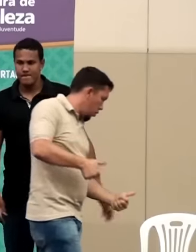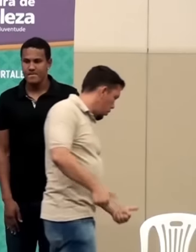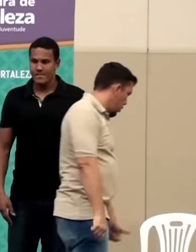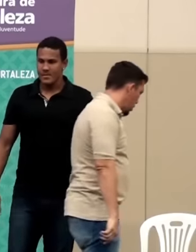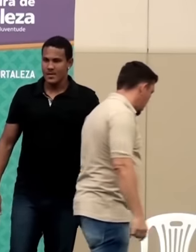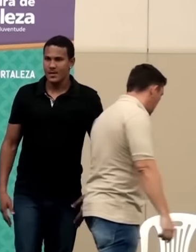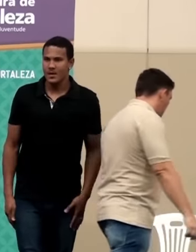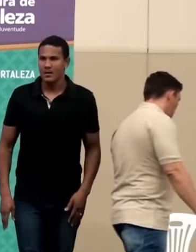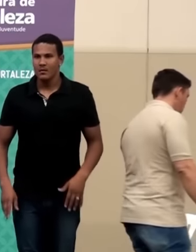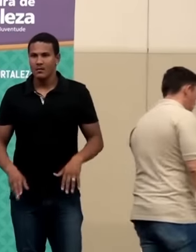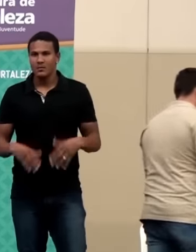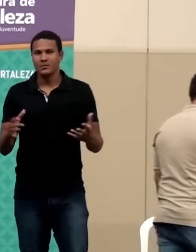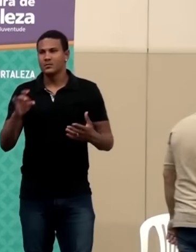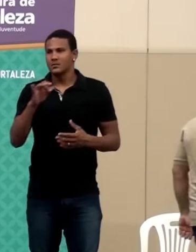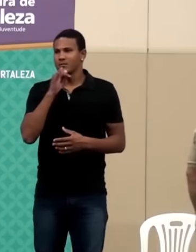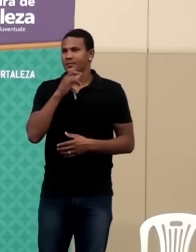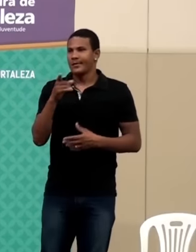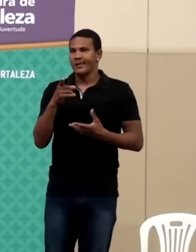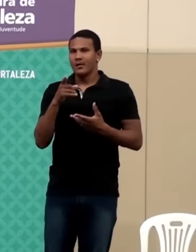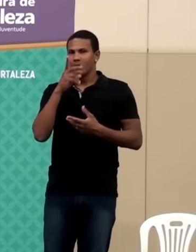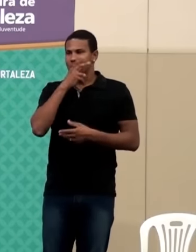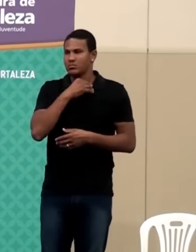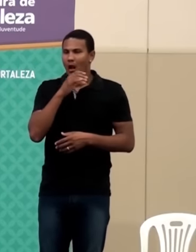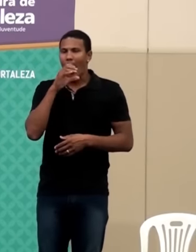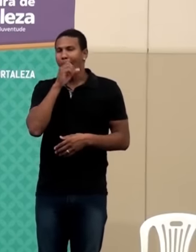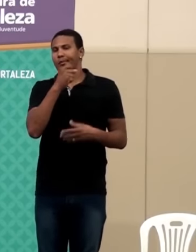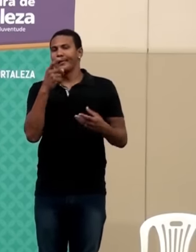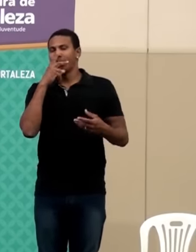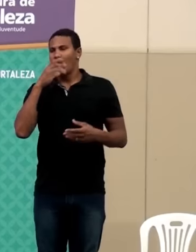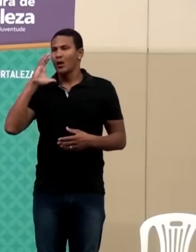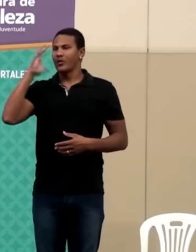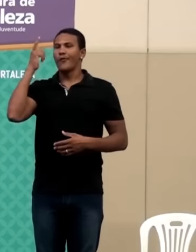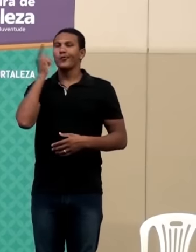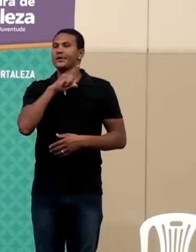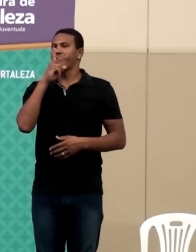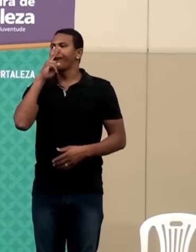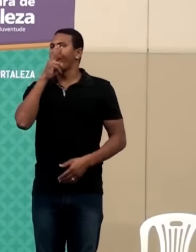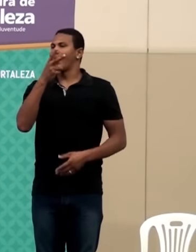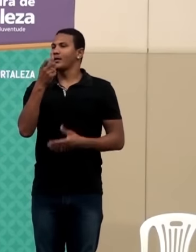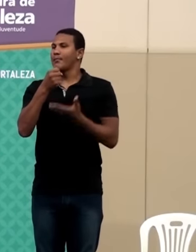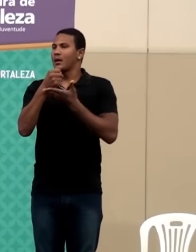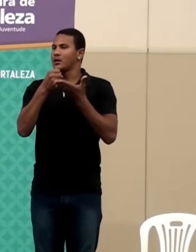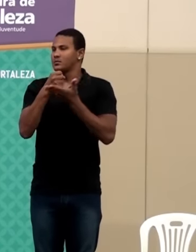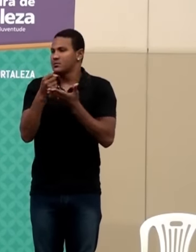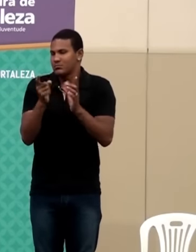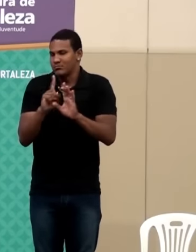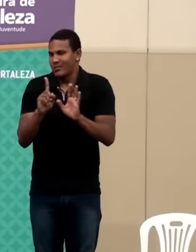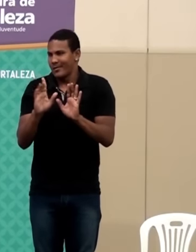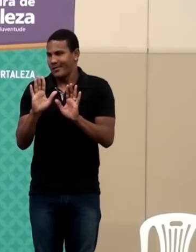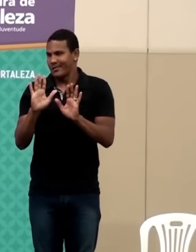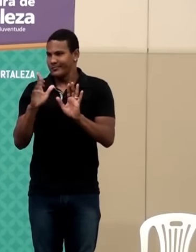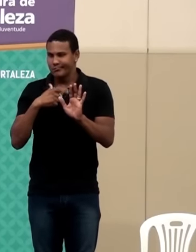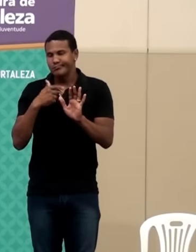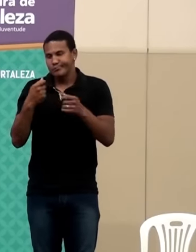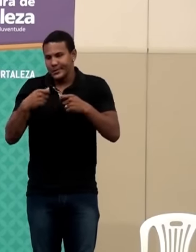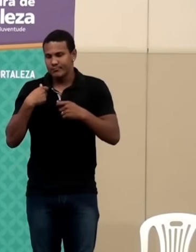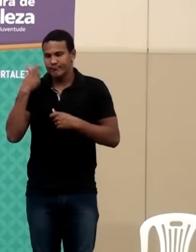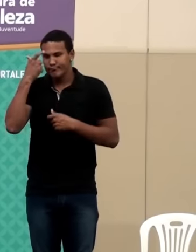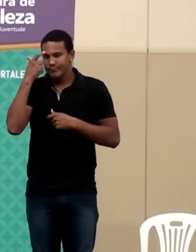HCl. Não é ácido forte, vamos resolver logo com a base forte que a gente acaba o problema. Não, não funciona desse jeito não, tá?